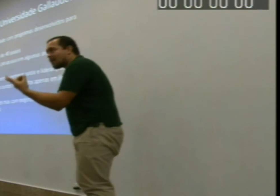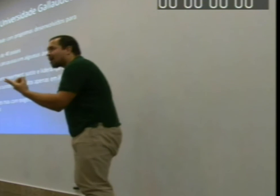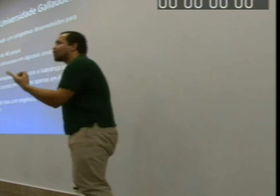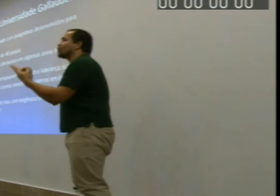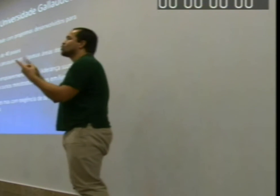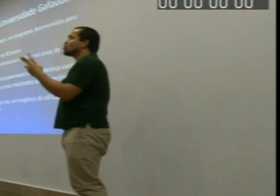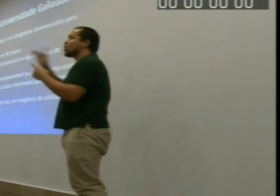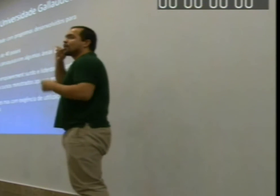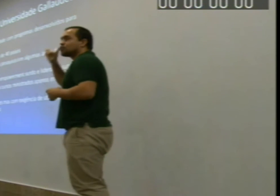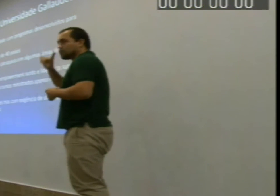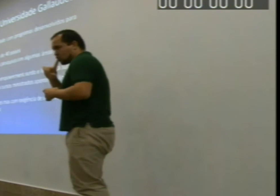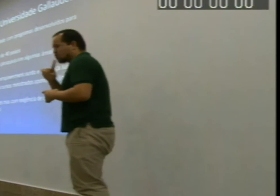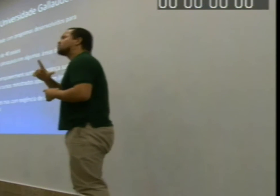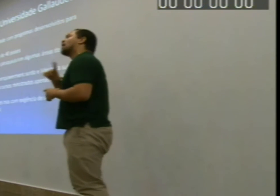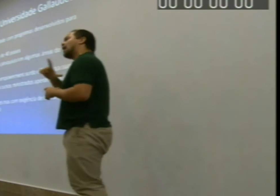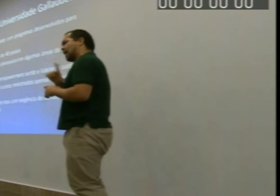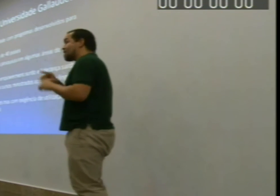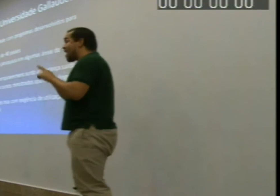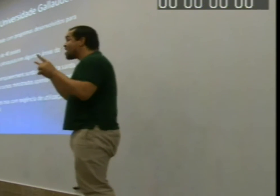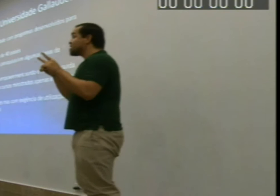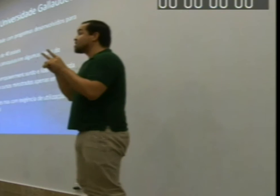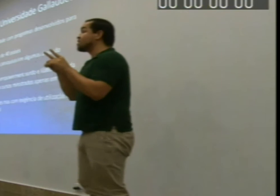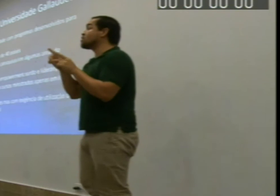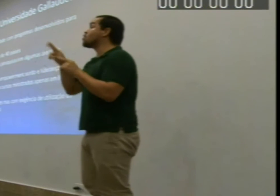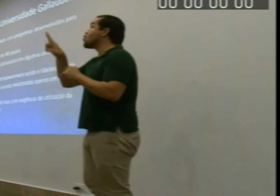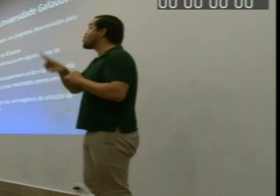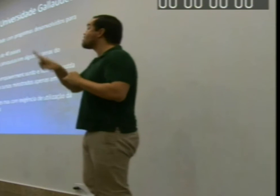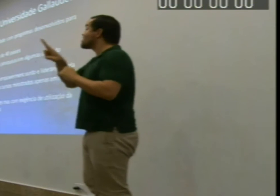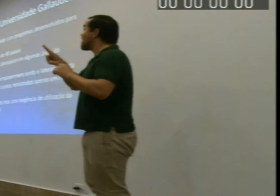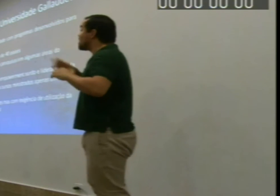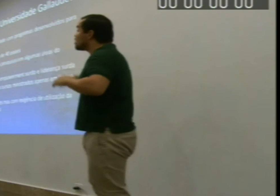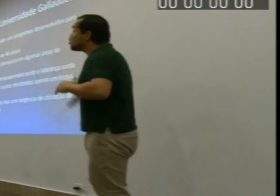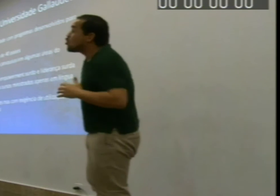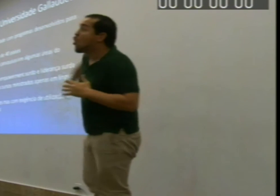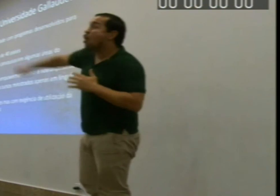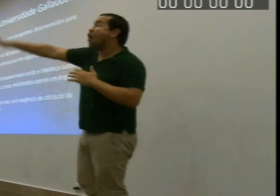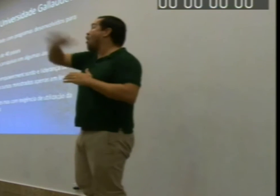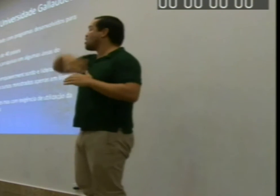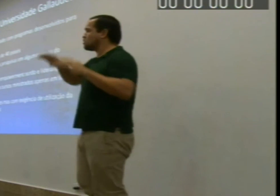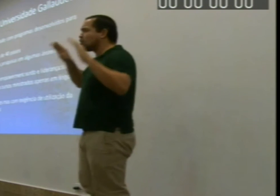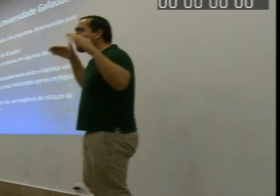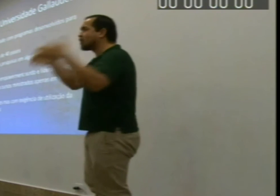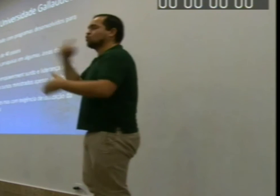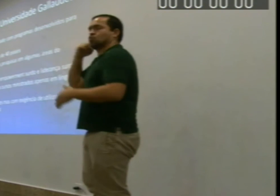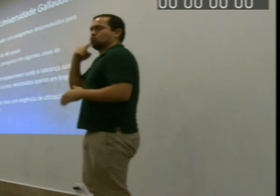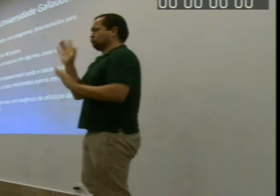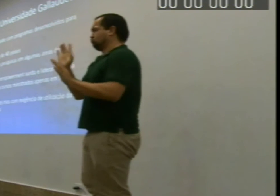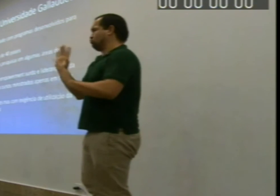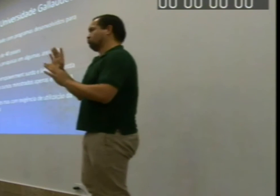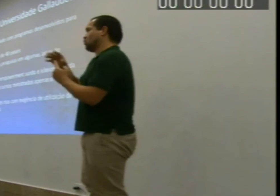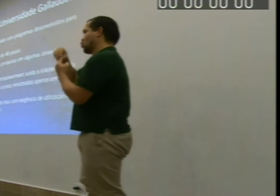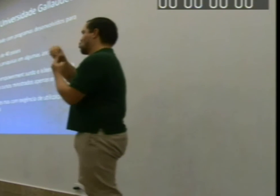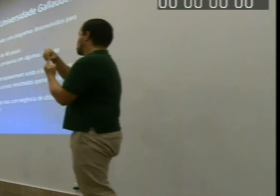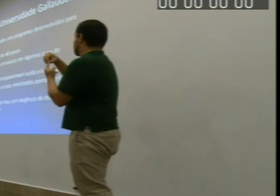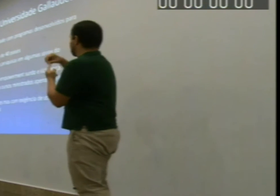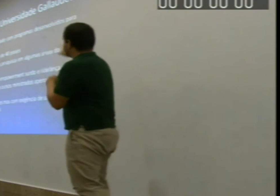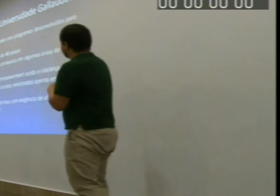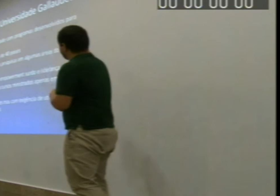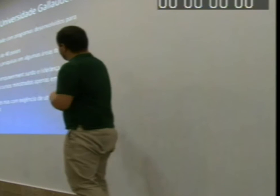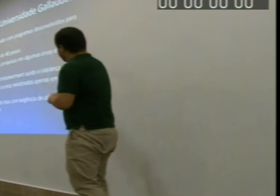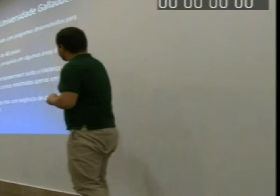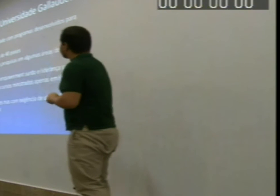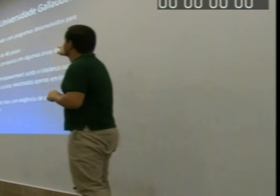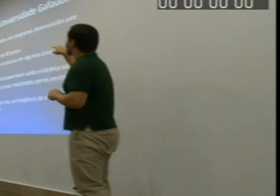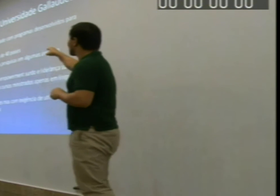acadêmica do departamento de surdo tem no departamento surdo mas na Gal é tudo surdo todos são